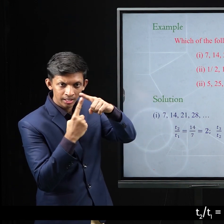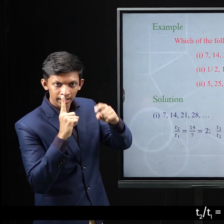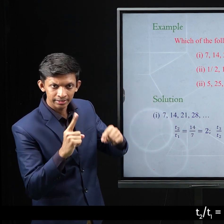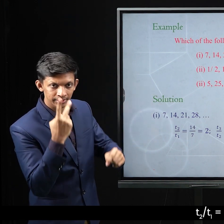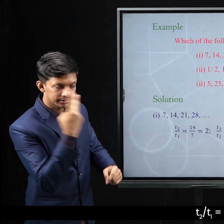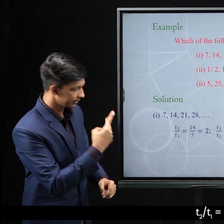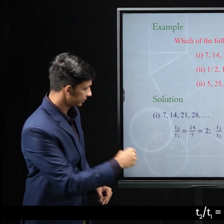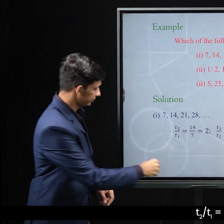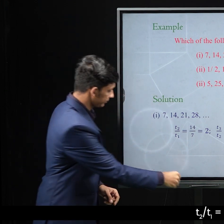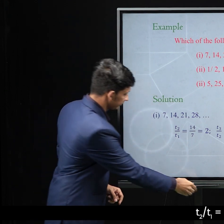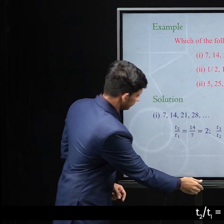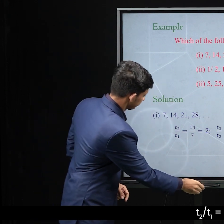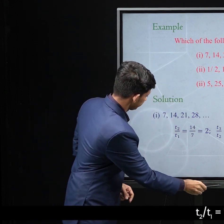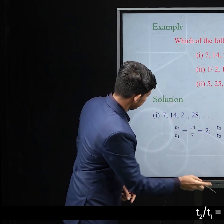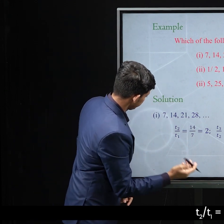7 2.